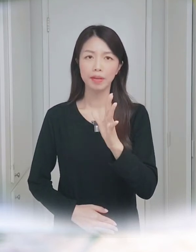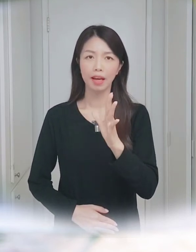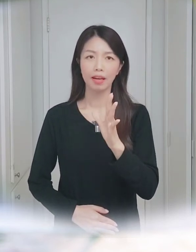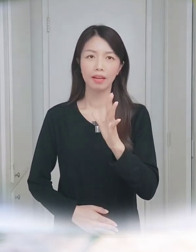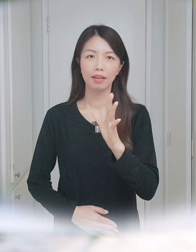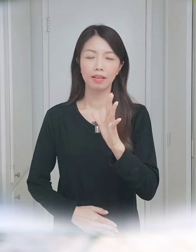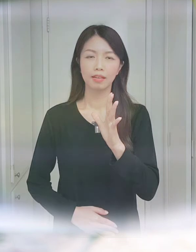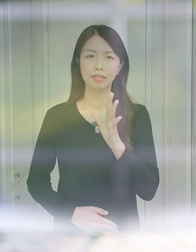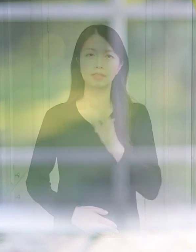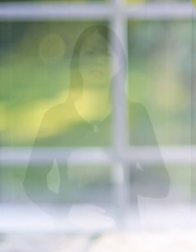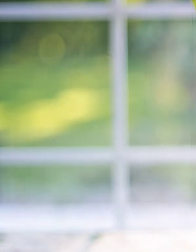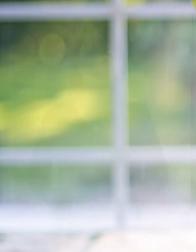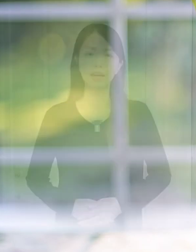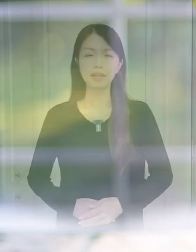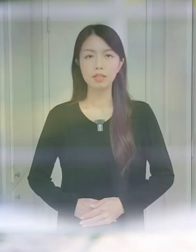복음뿐입니다.